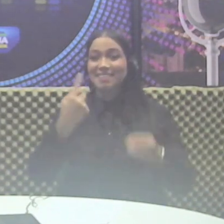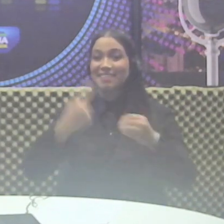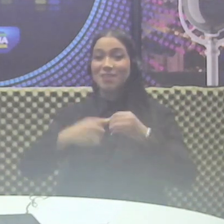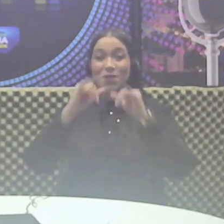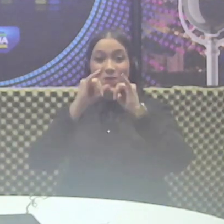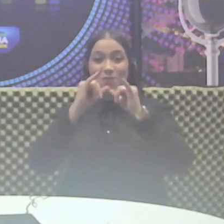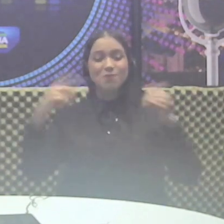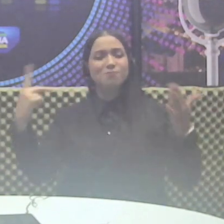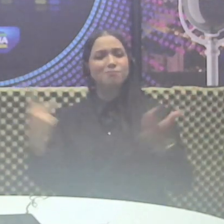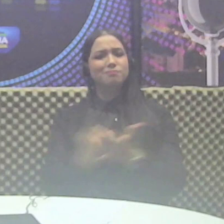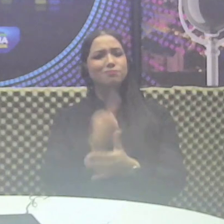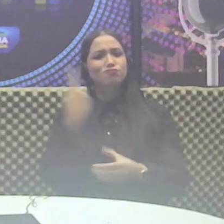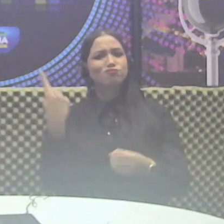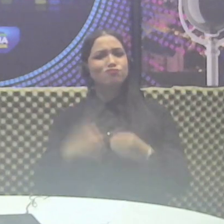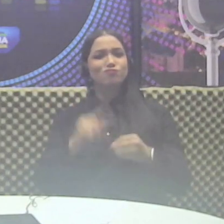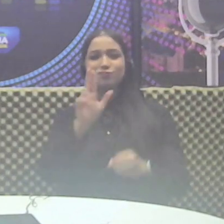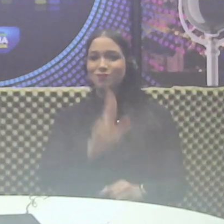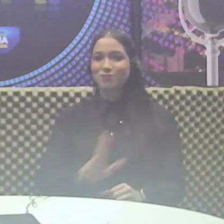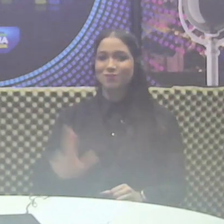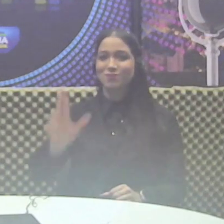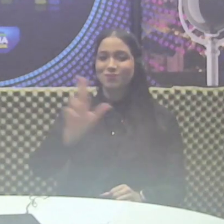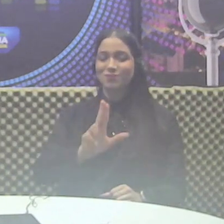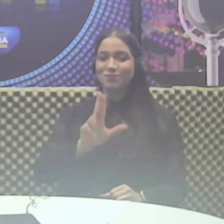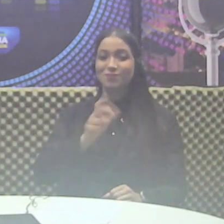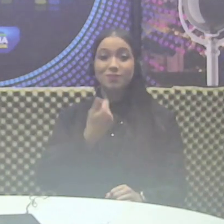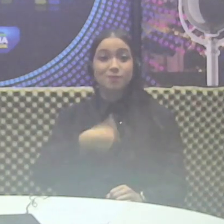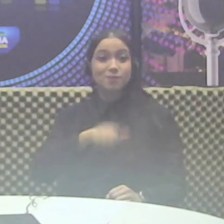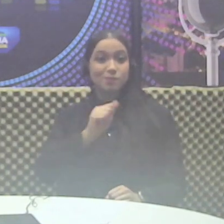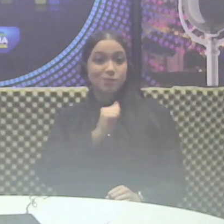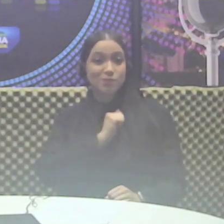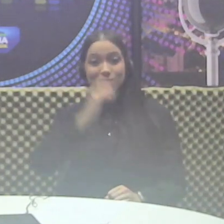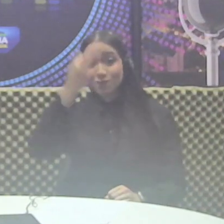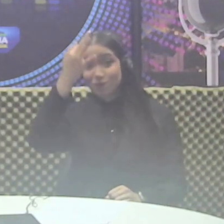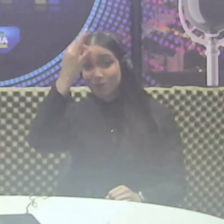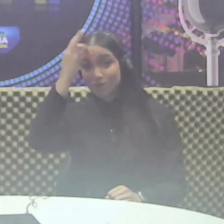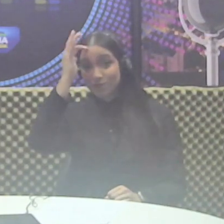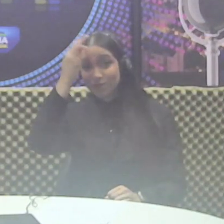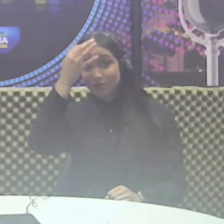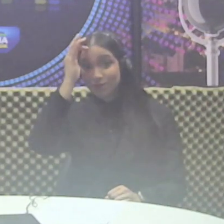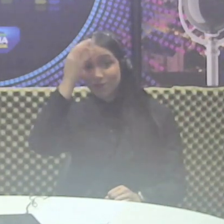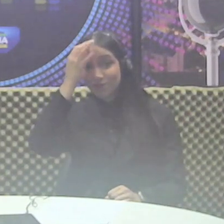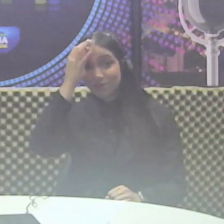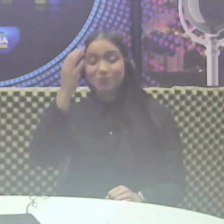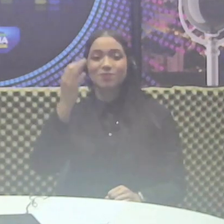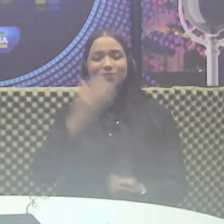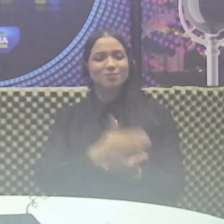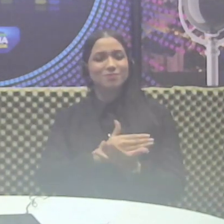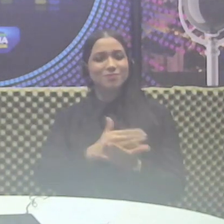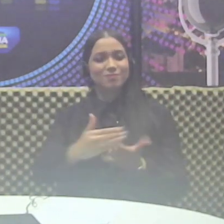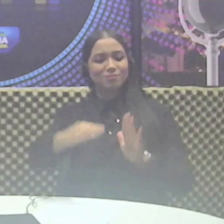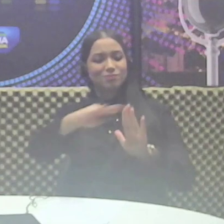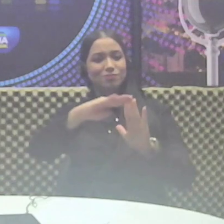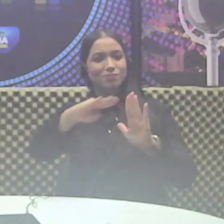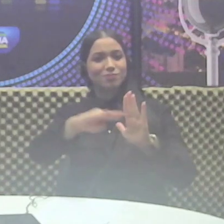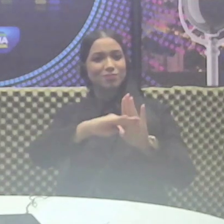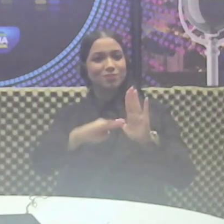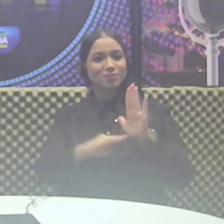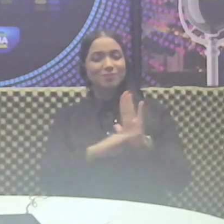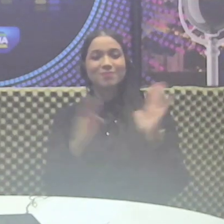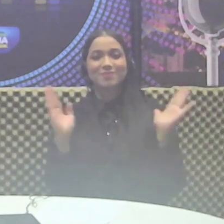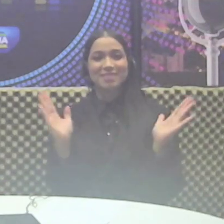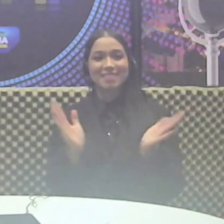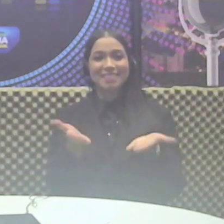Cidade, com um boletim de notícias sobre o que de fato acontece em Uberlândia. Eu sou Fernando Natalio. Vamos juntos